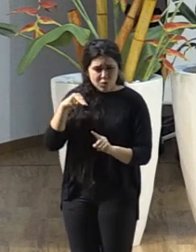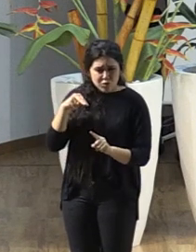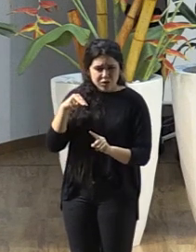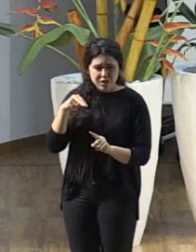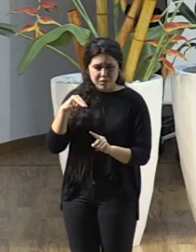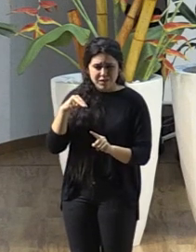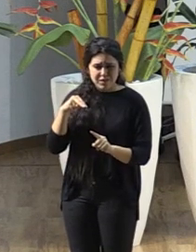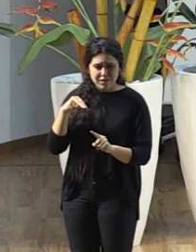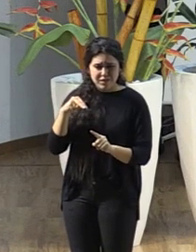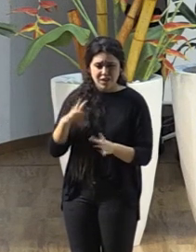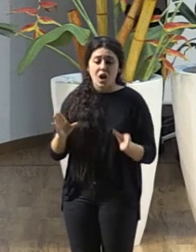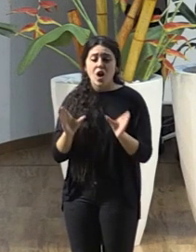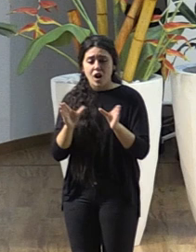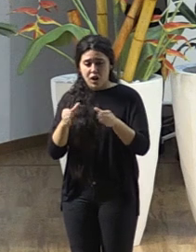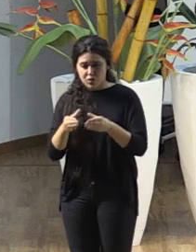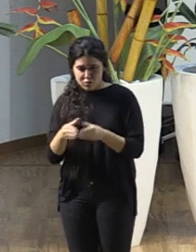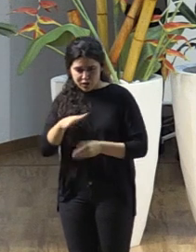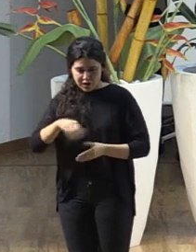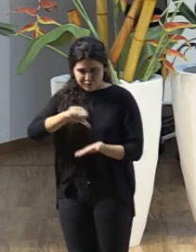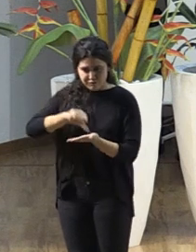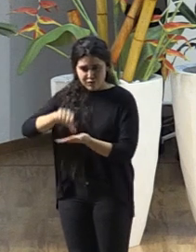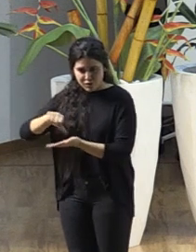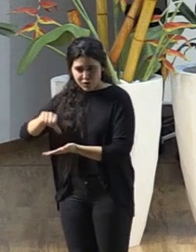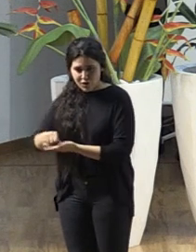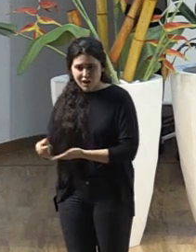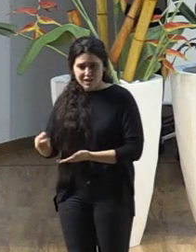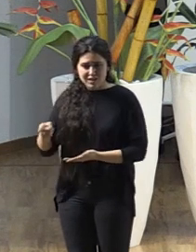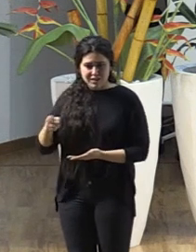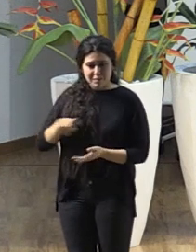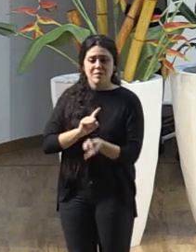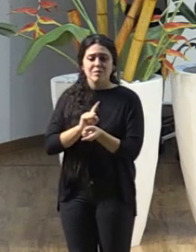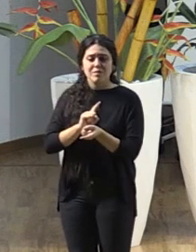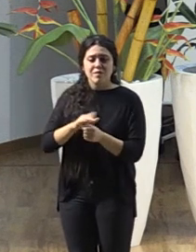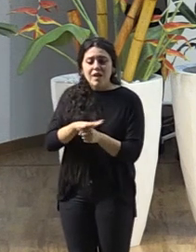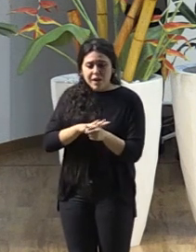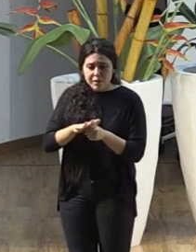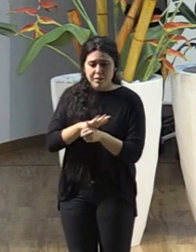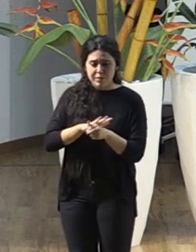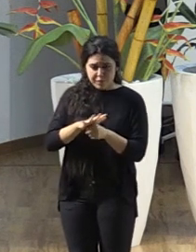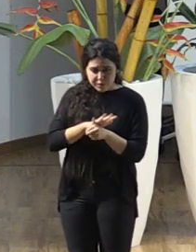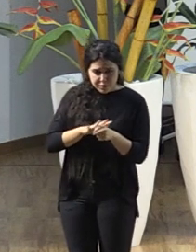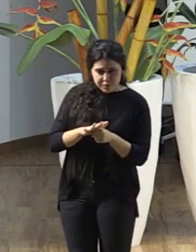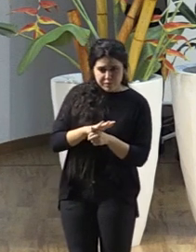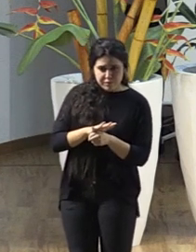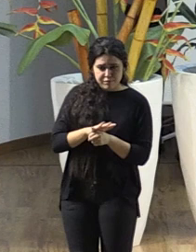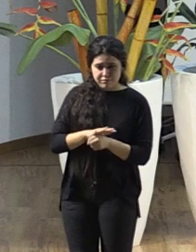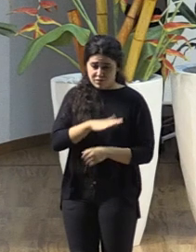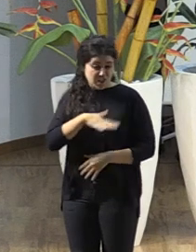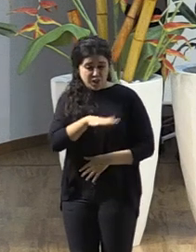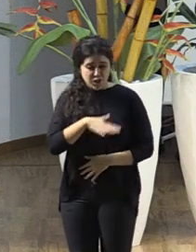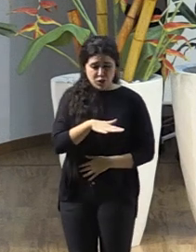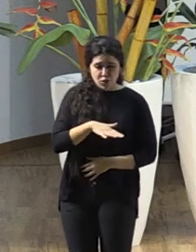las comunidades locales, los barrios, la zona rural,